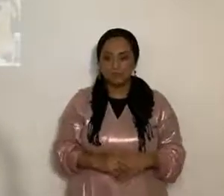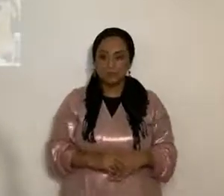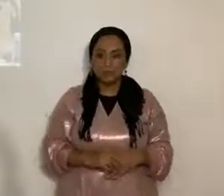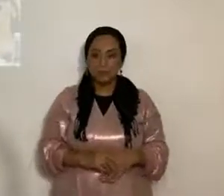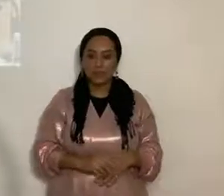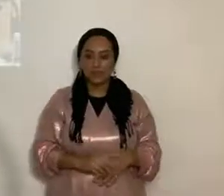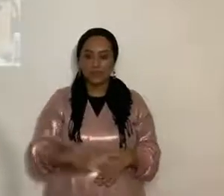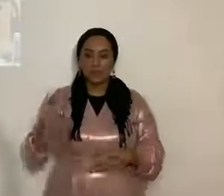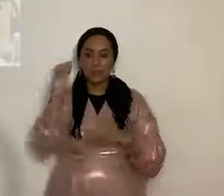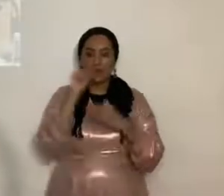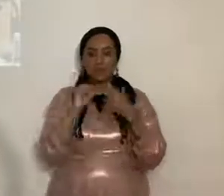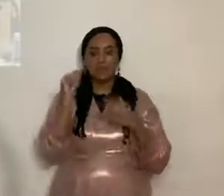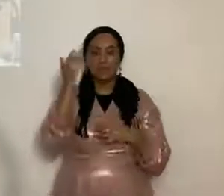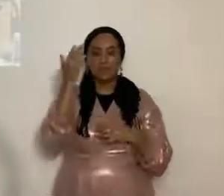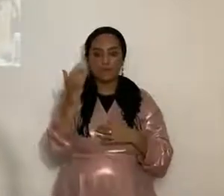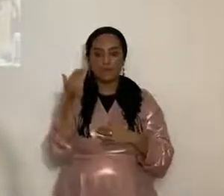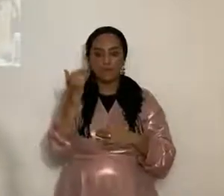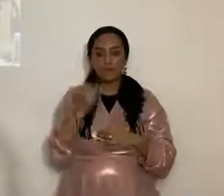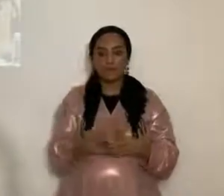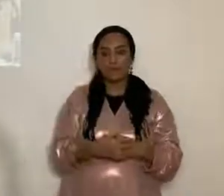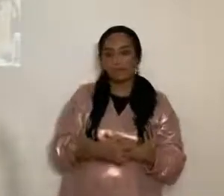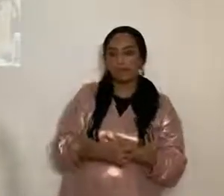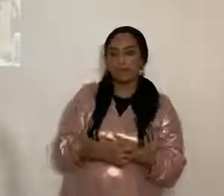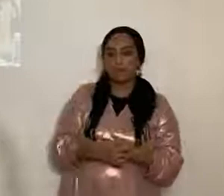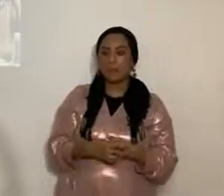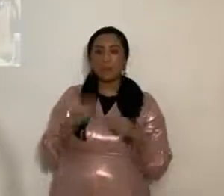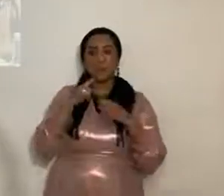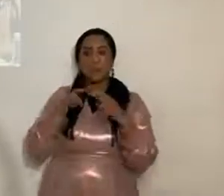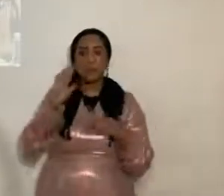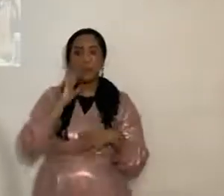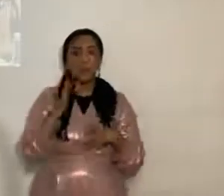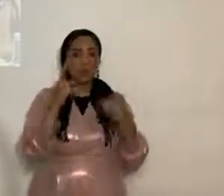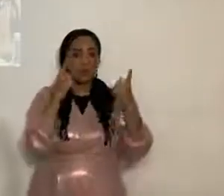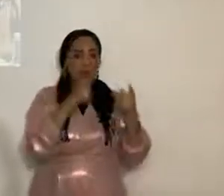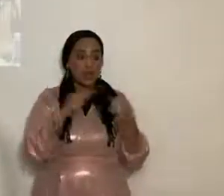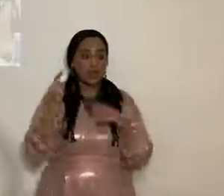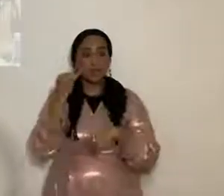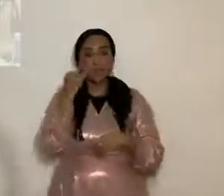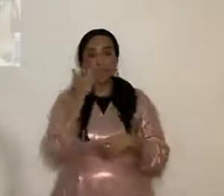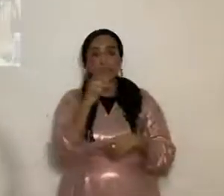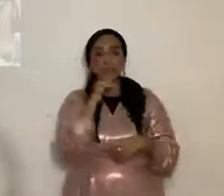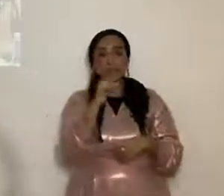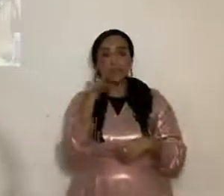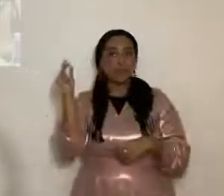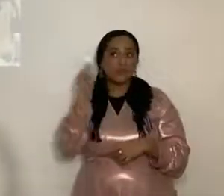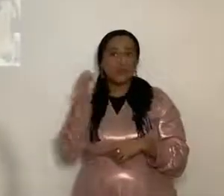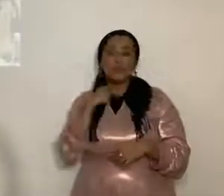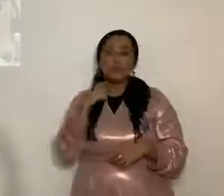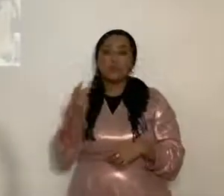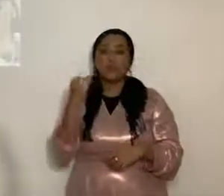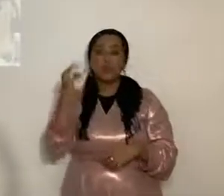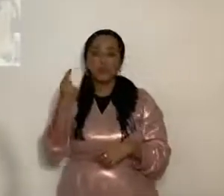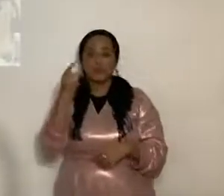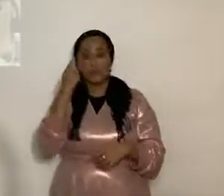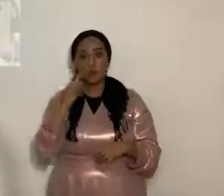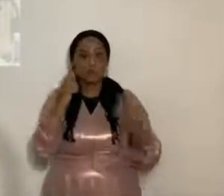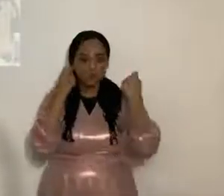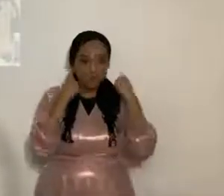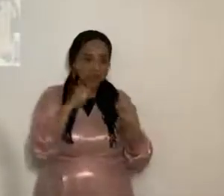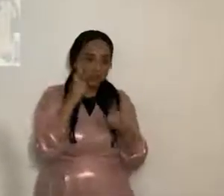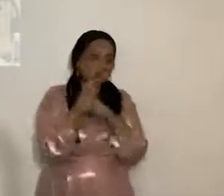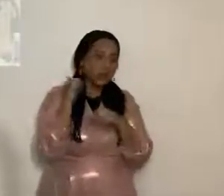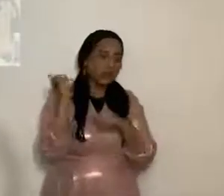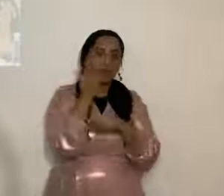ver desde el verso 15. Pero acontecerá que si no oyeres la voz de Yahweh para procurar cumplir todos